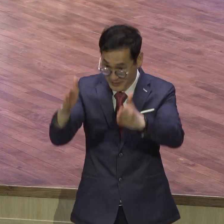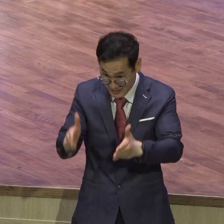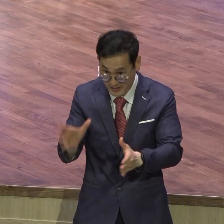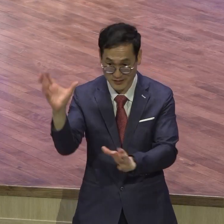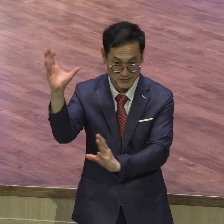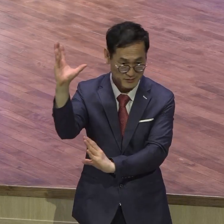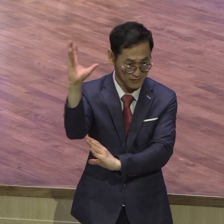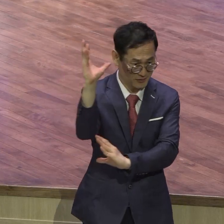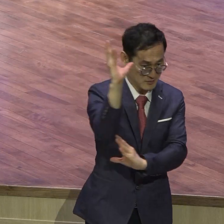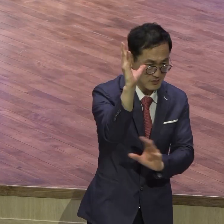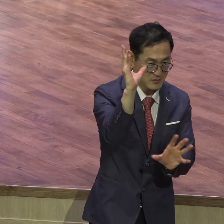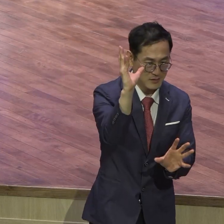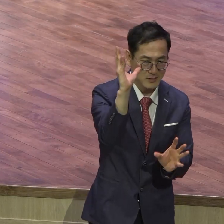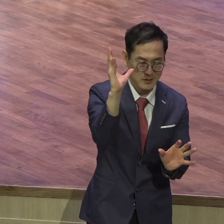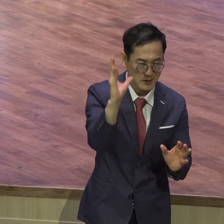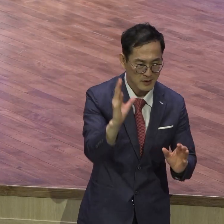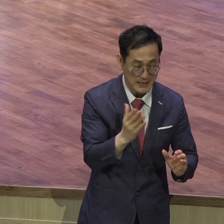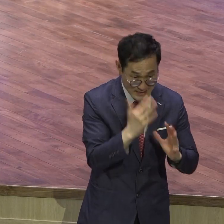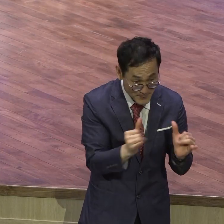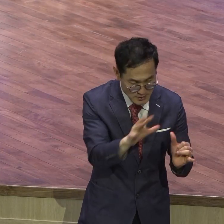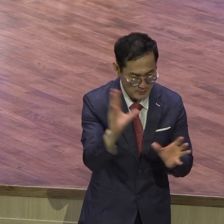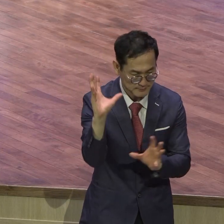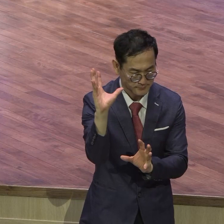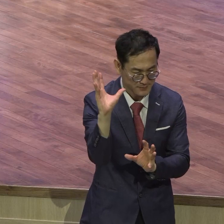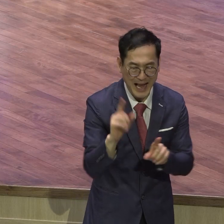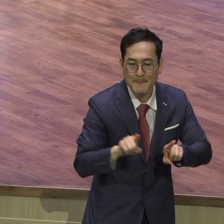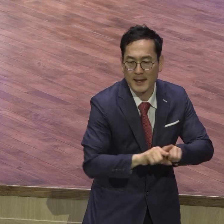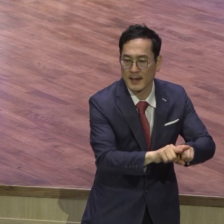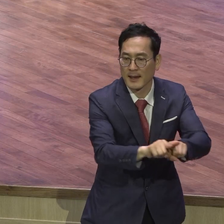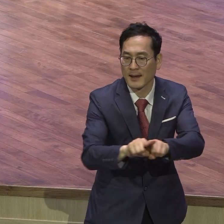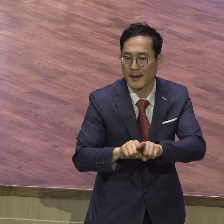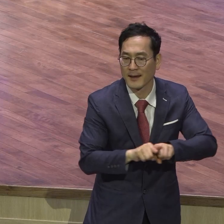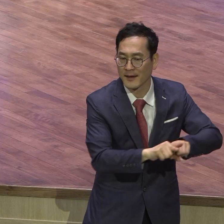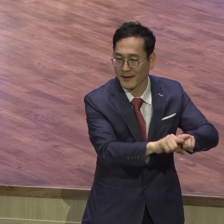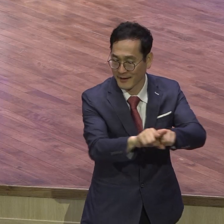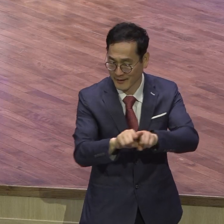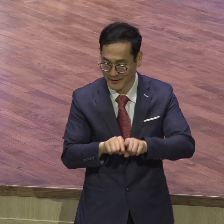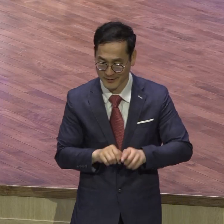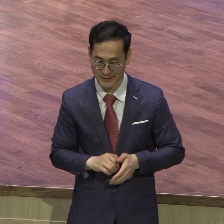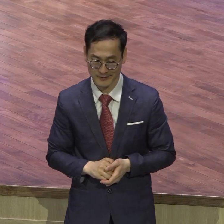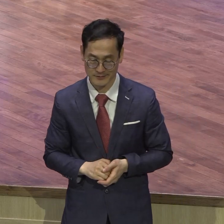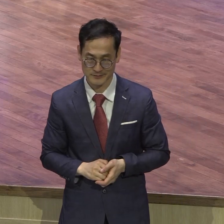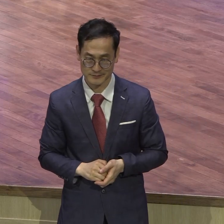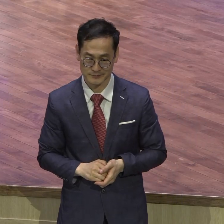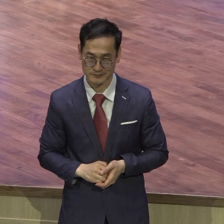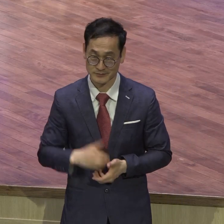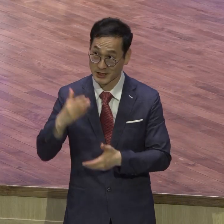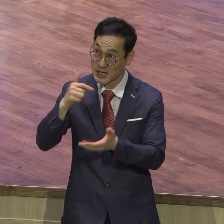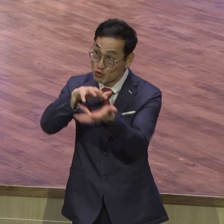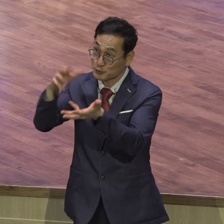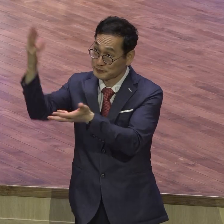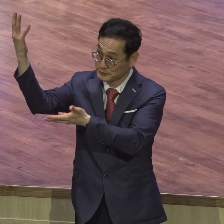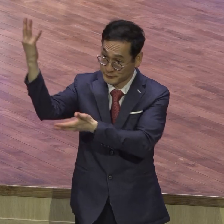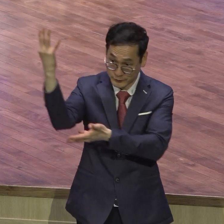끝났을 때 오신 그 성령 그 임재가 구름이 그대로 있었다